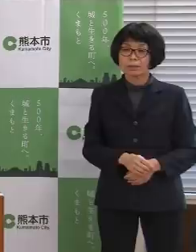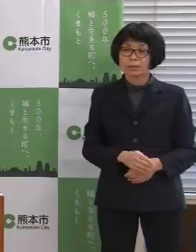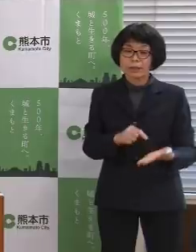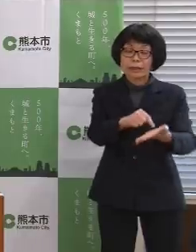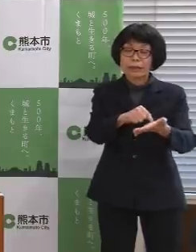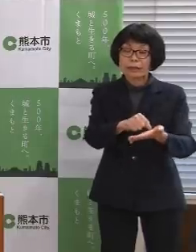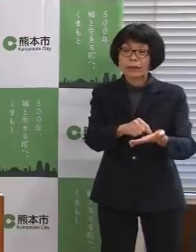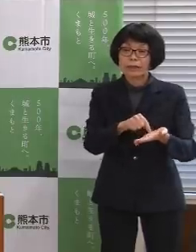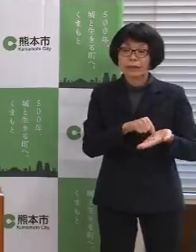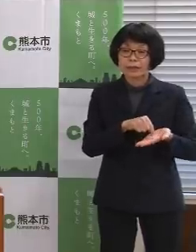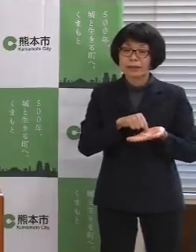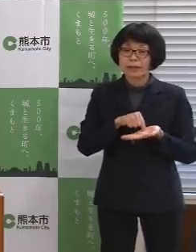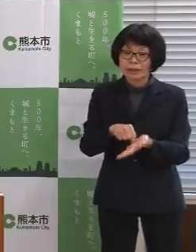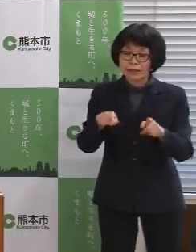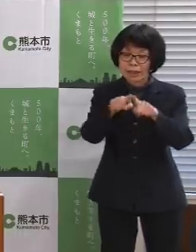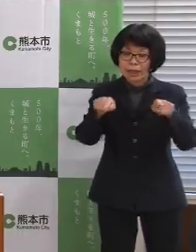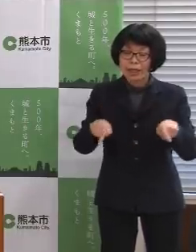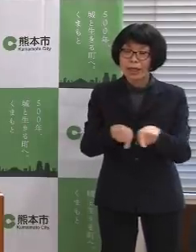方にはですね、